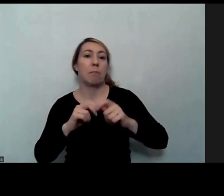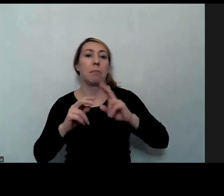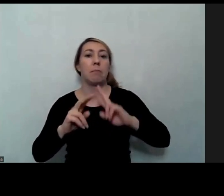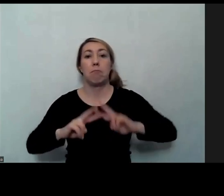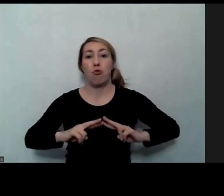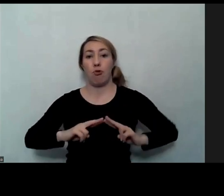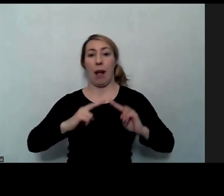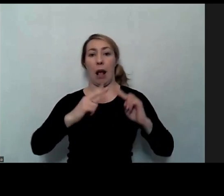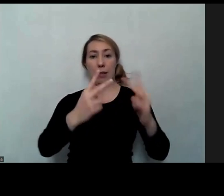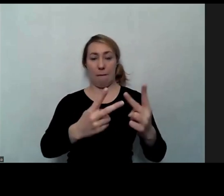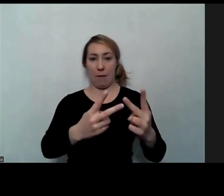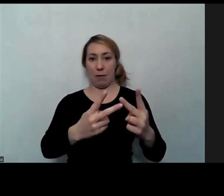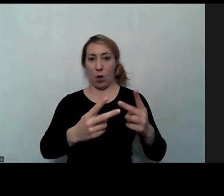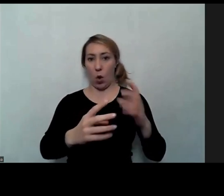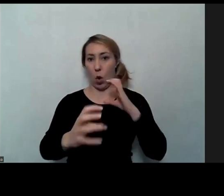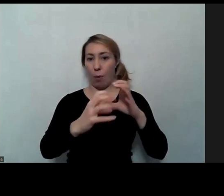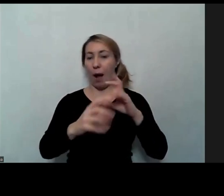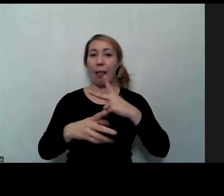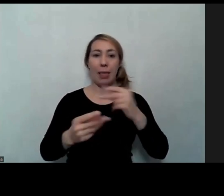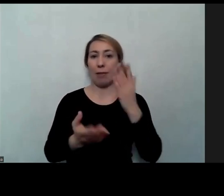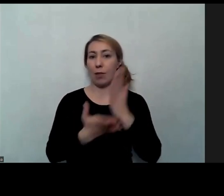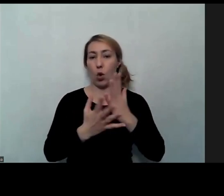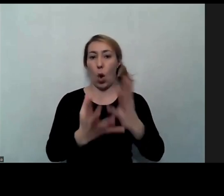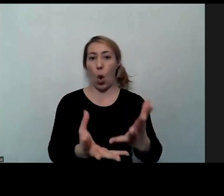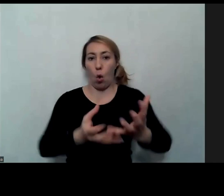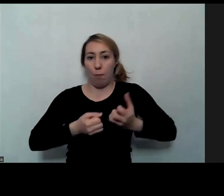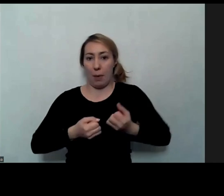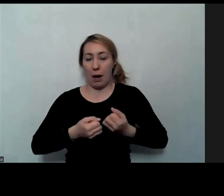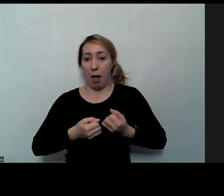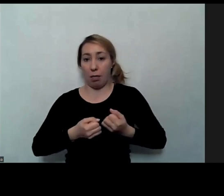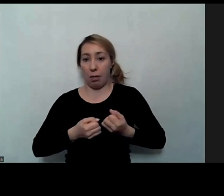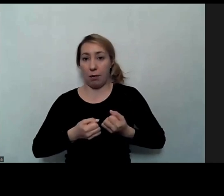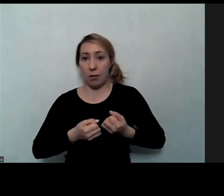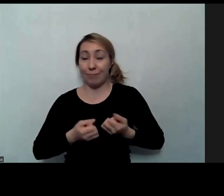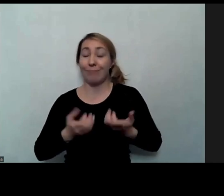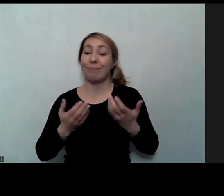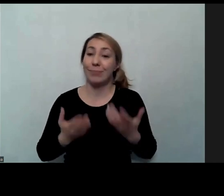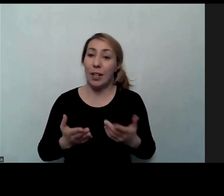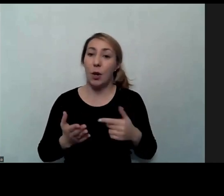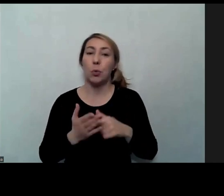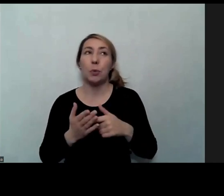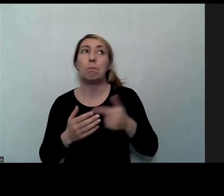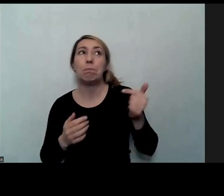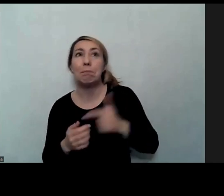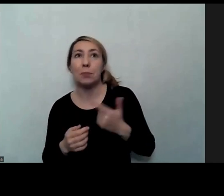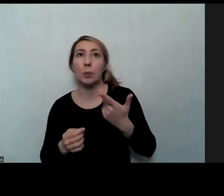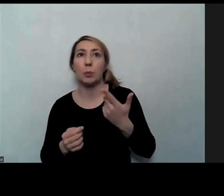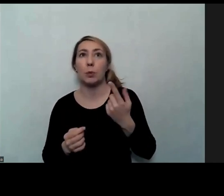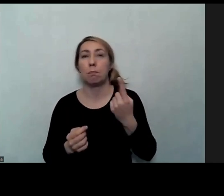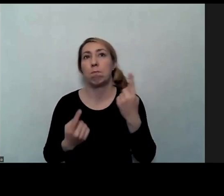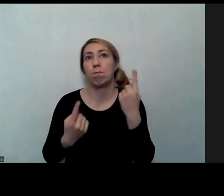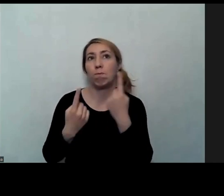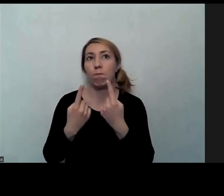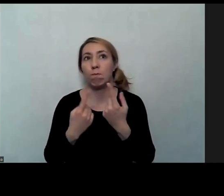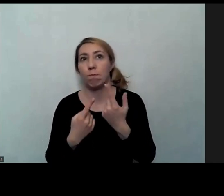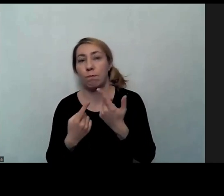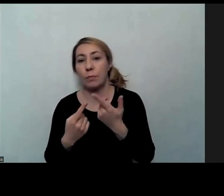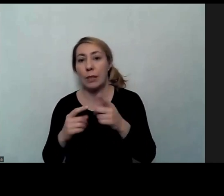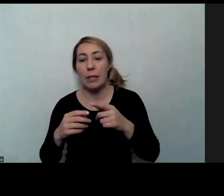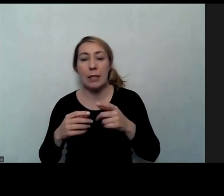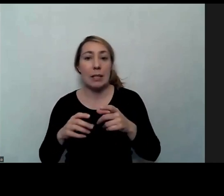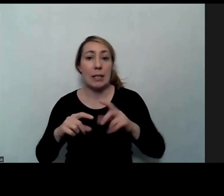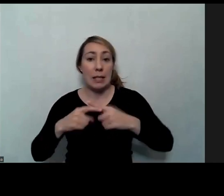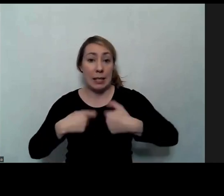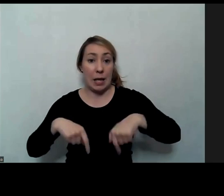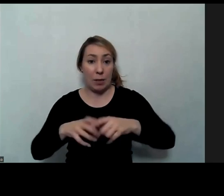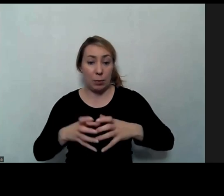komunikatu, a nie tylko odbierania. A zatem tutaj pewnie trzeba by było jeszcze bardziej zespół